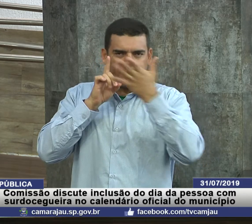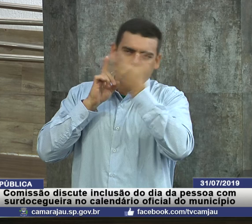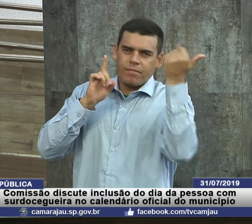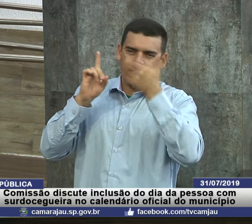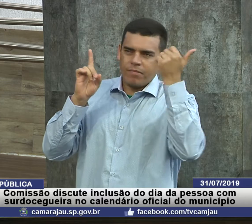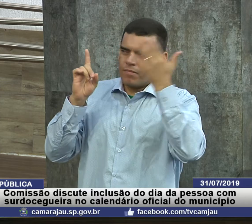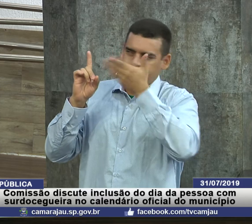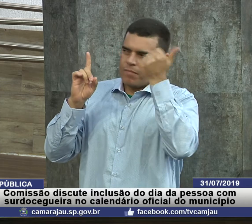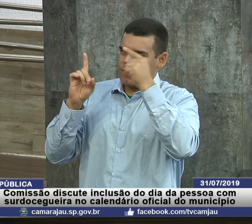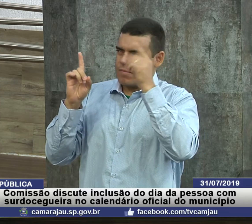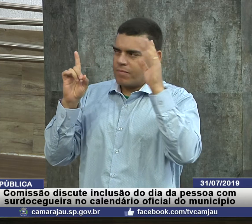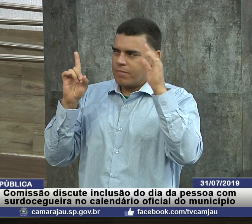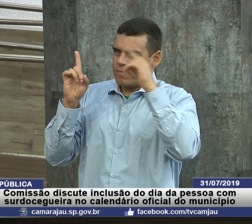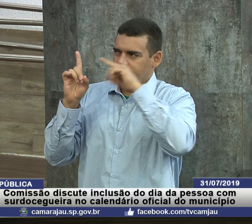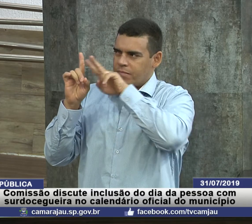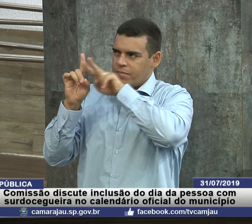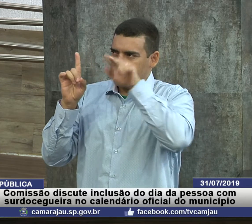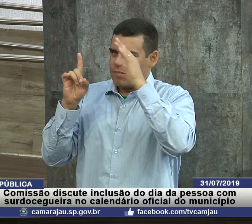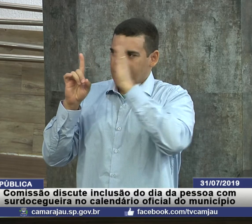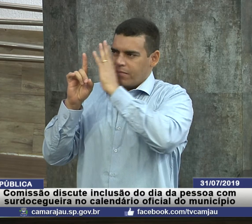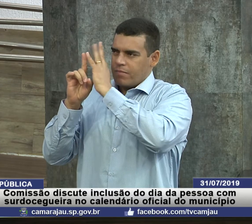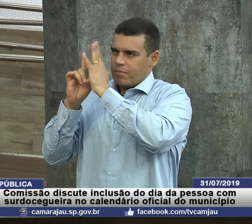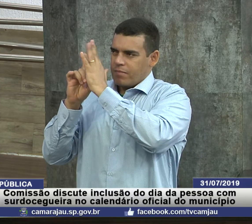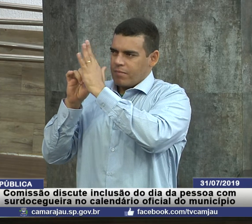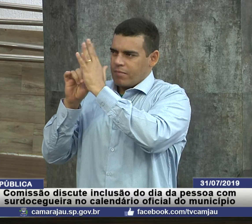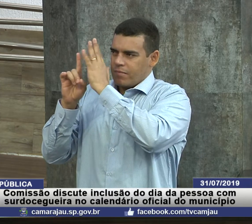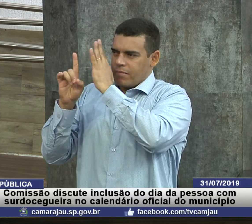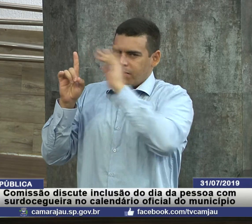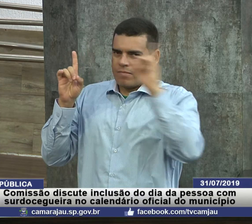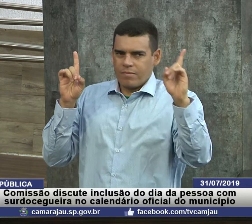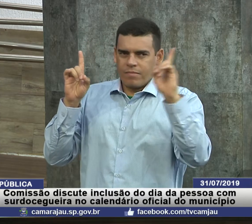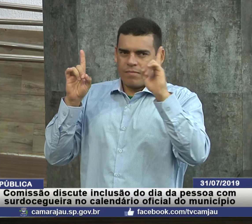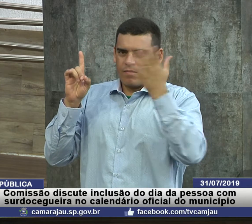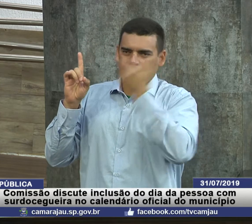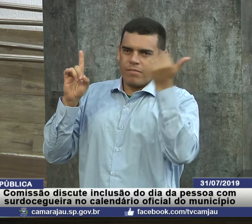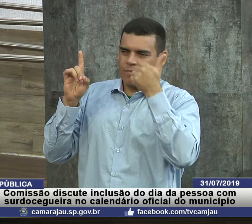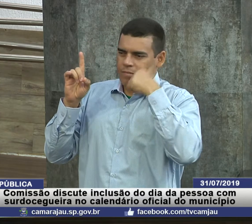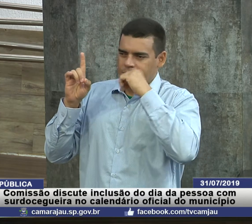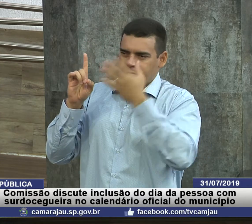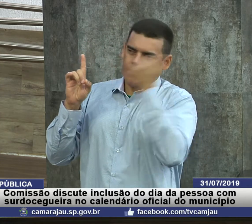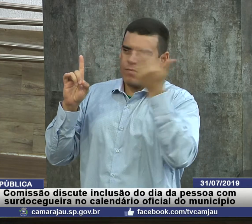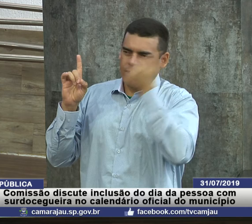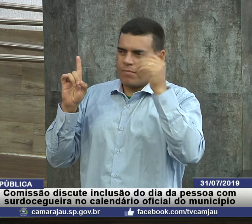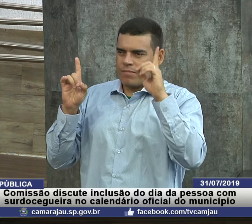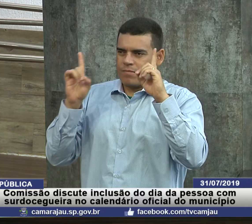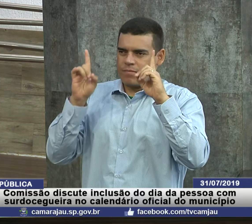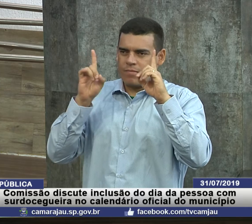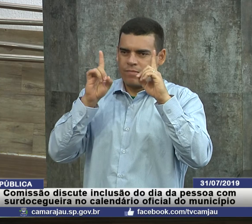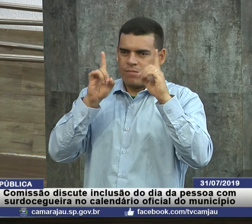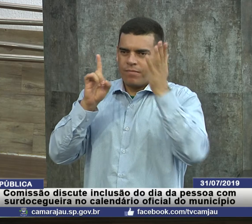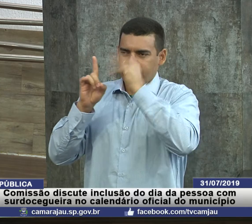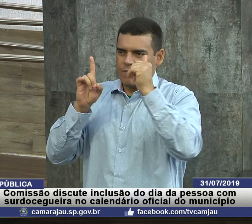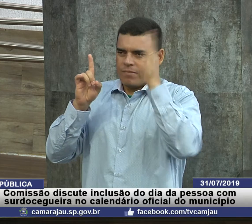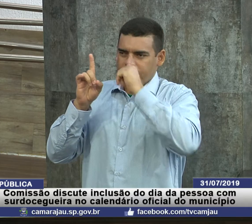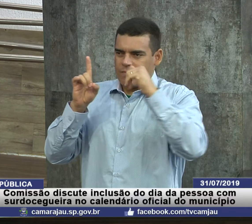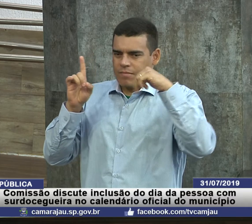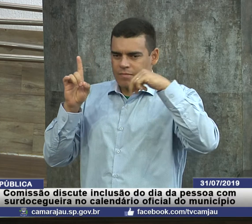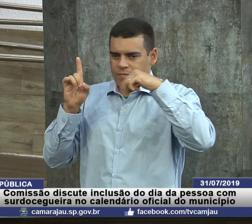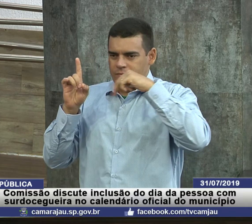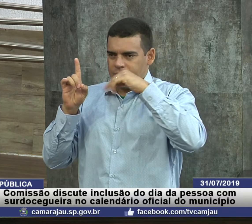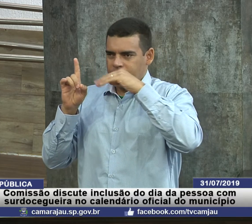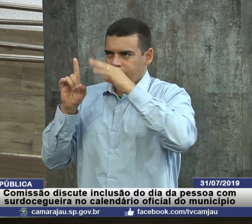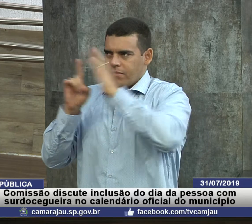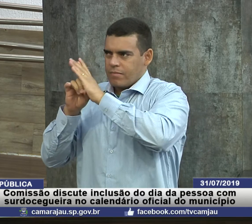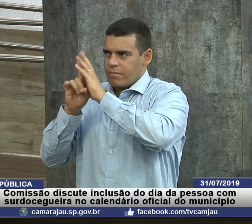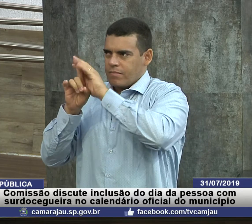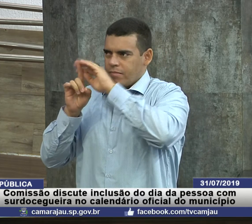com as pessoas, né? Então, quando eu ia perto de alguém, eu não enxergava. E aí as pessoas, às vezes, me chamavam para ir para os lugares e eu não